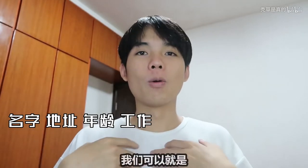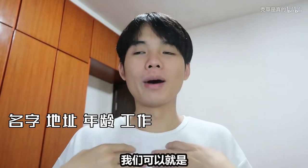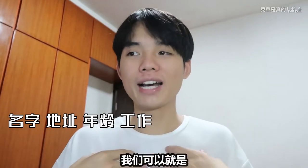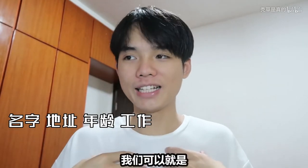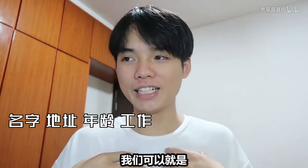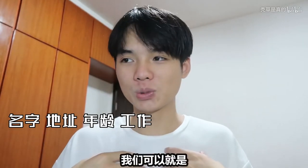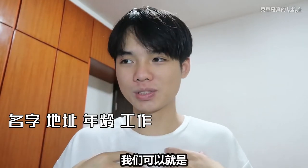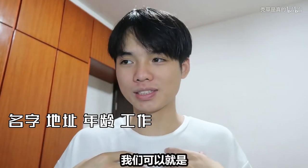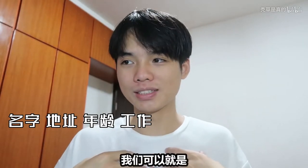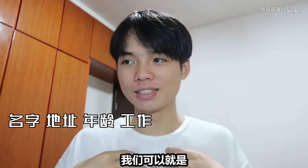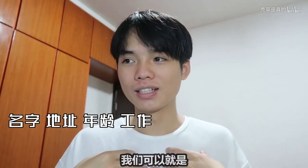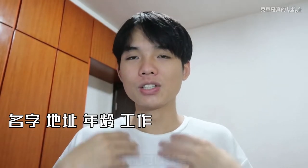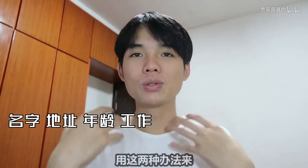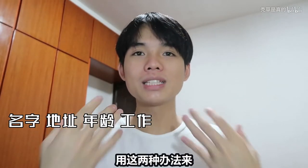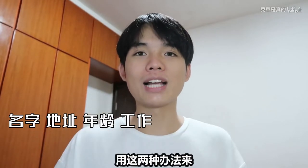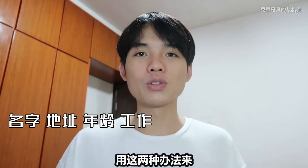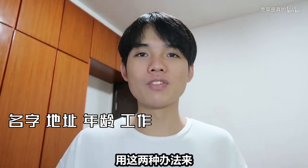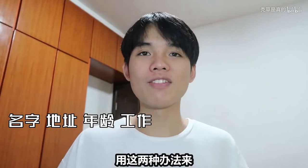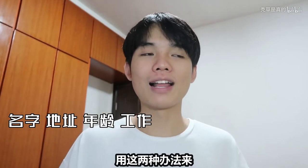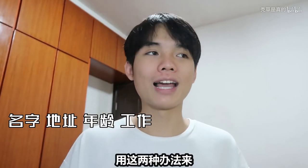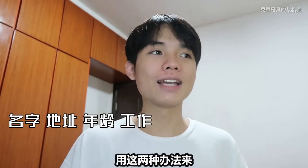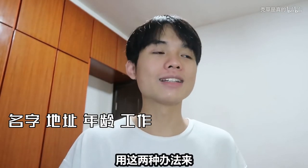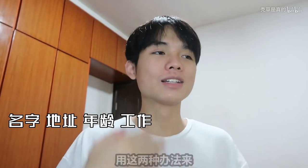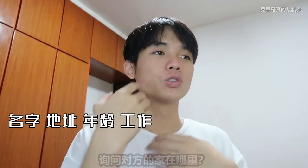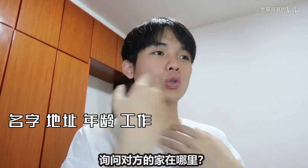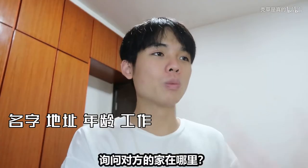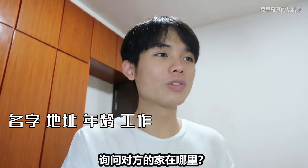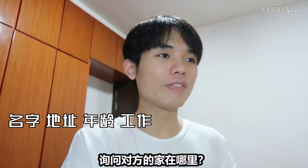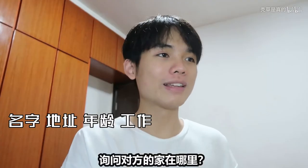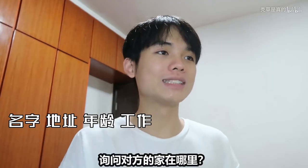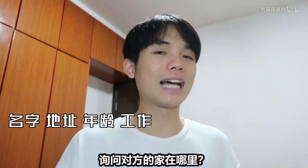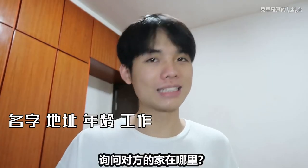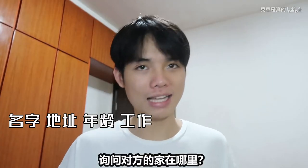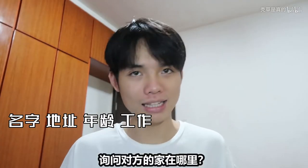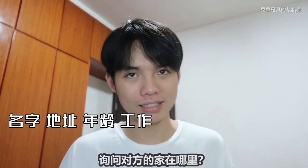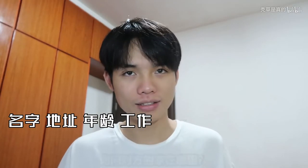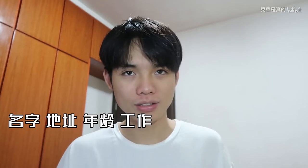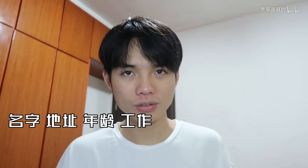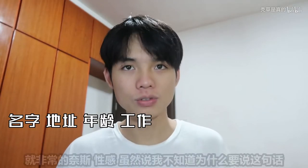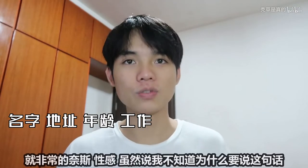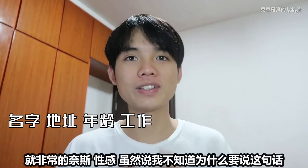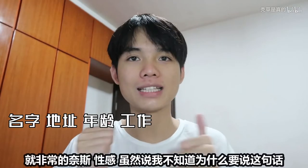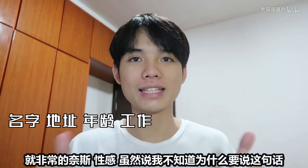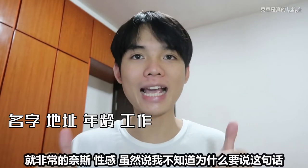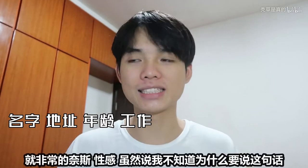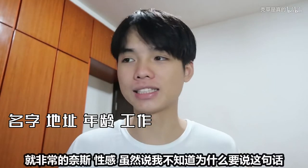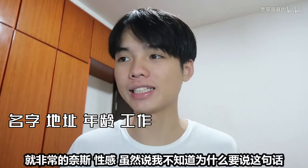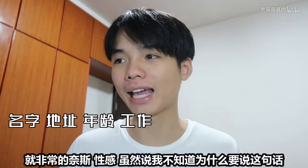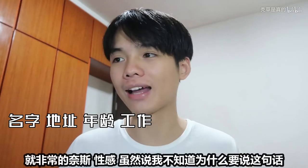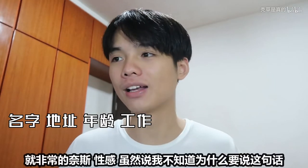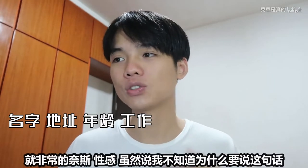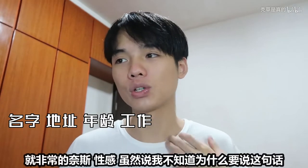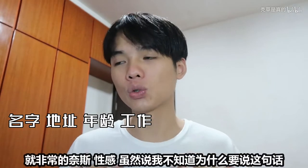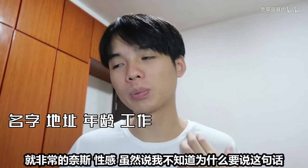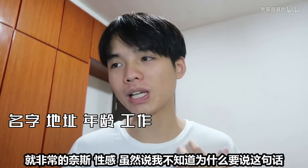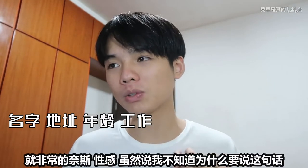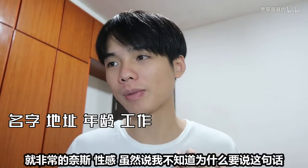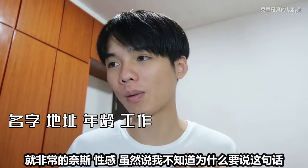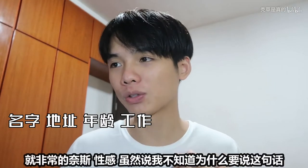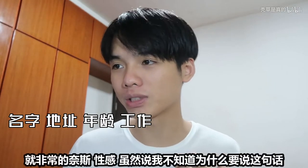们可以就是用这两种方法来询问对方的家在哪里，就非常的 nice 性感。虽然说我不知道为什么我要说这